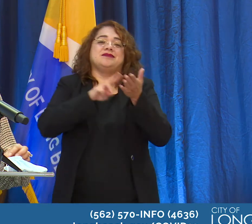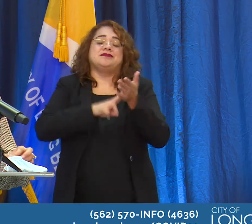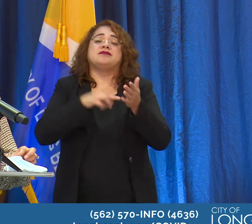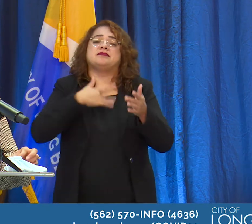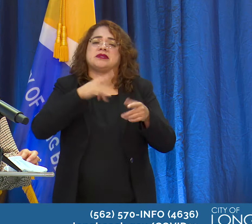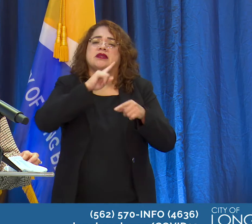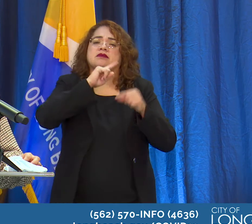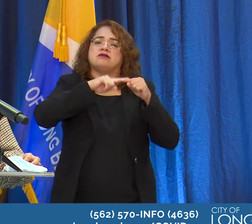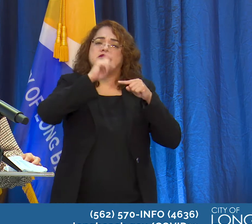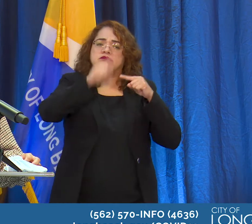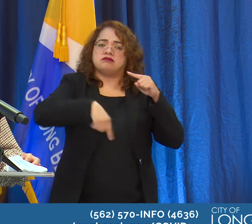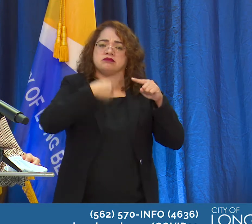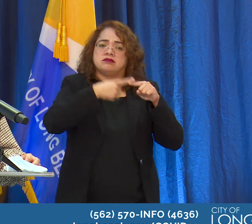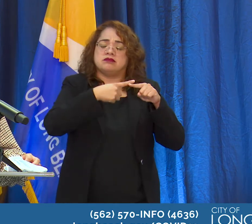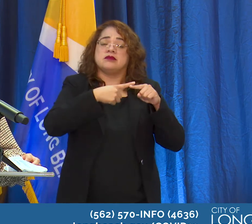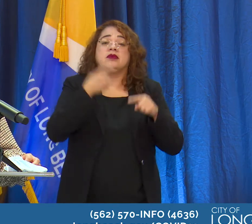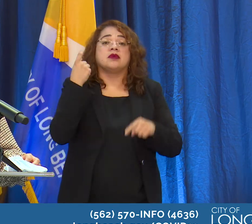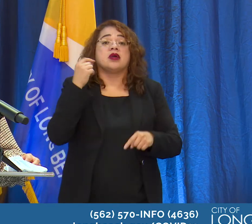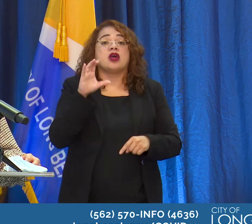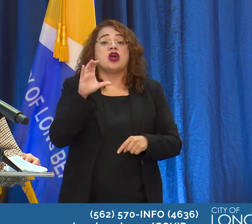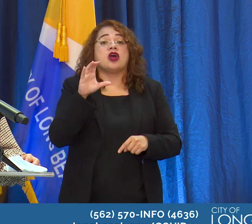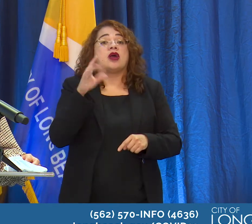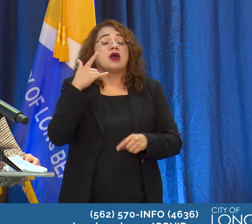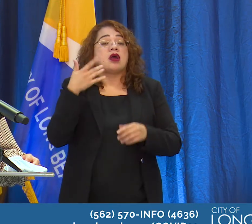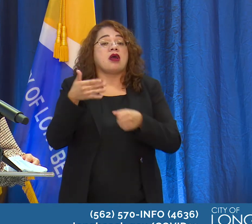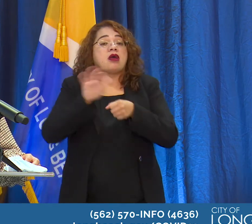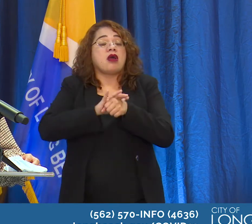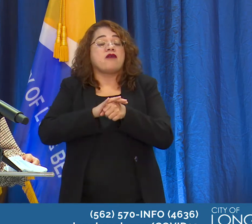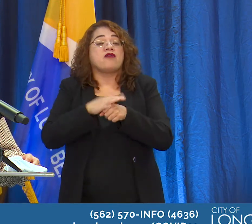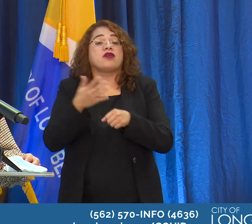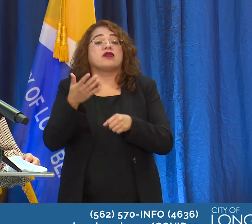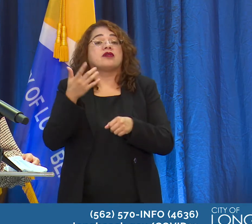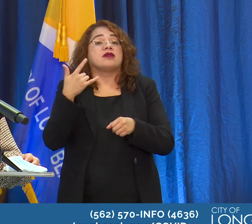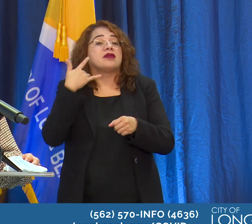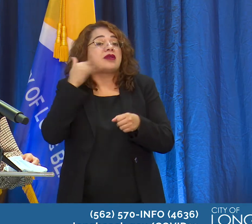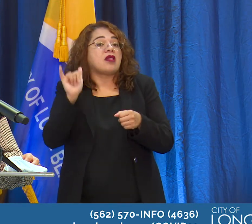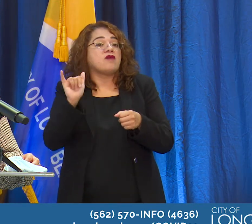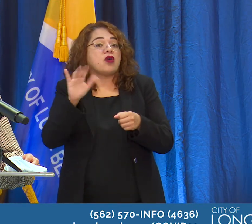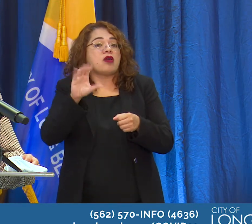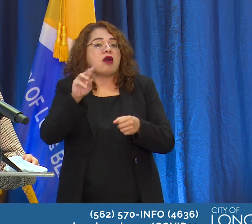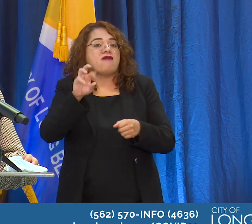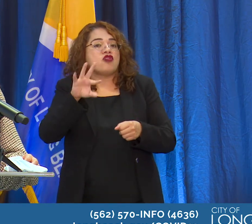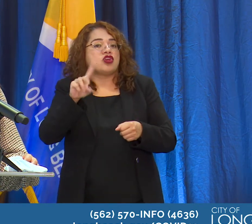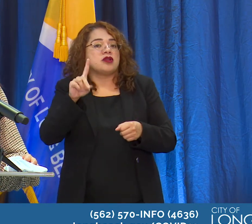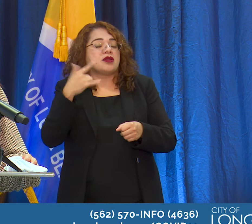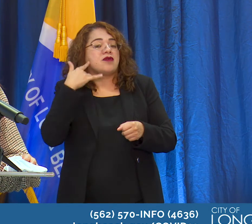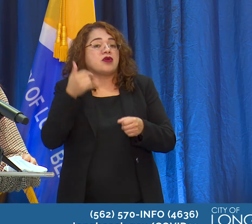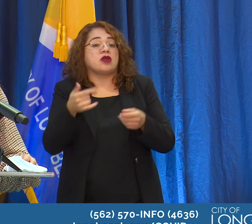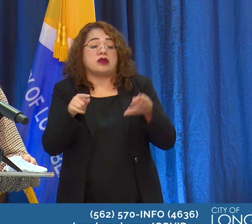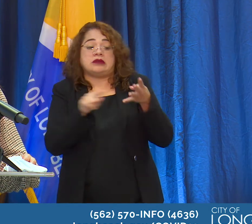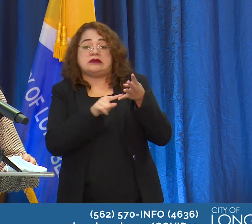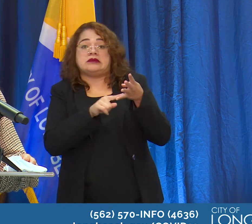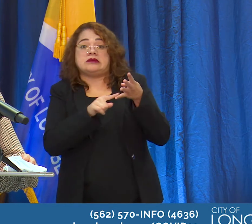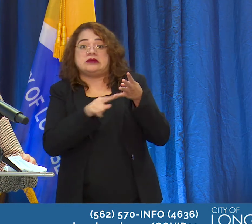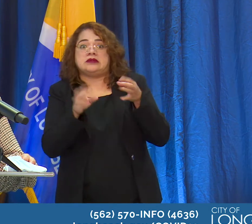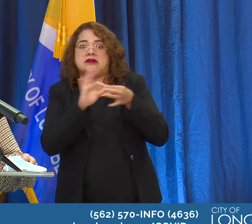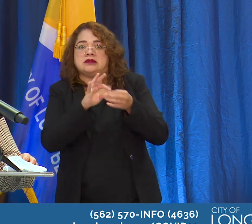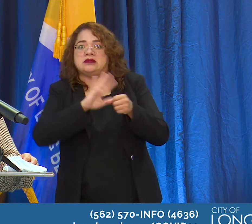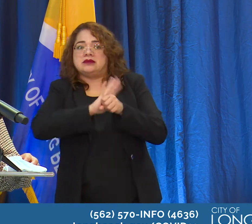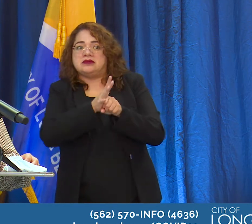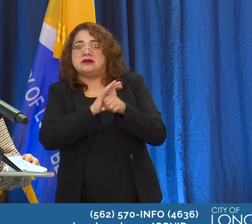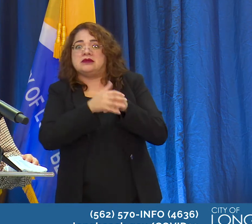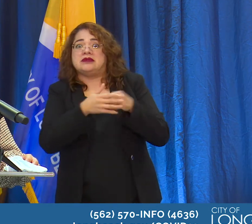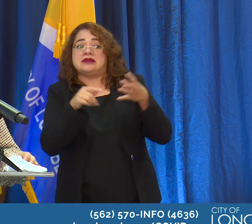para Covered California para COVID-19 está programada para cerrar a fines de este